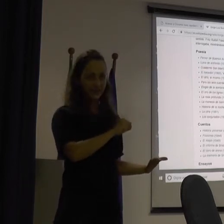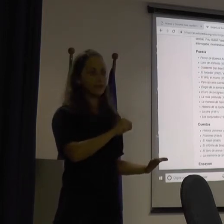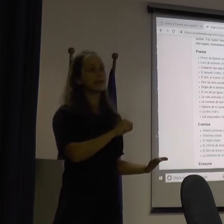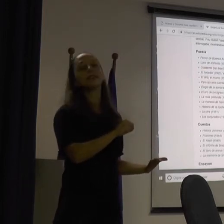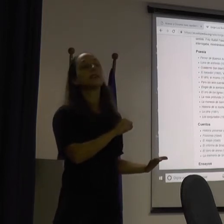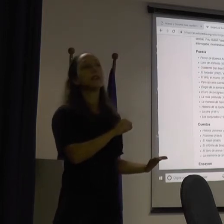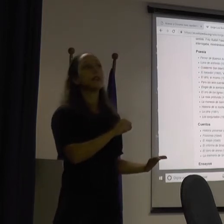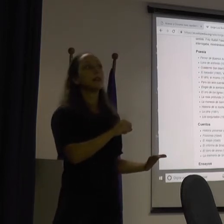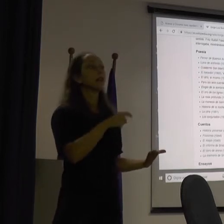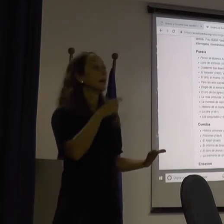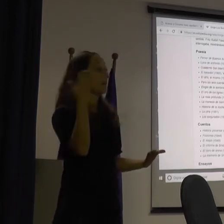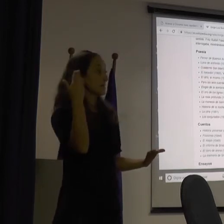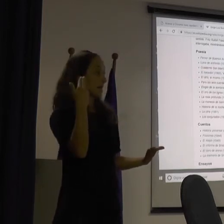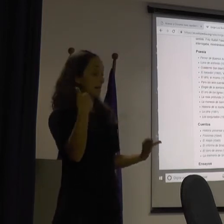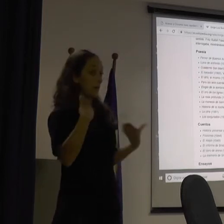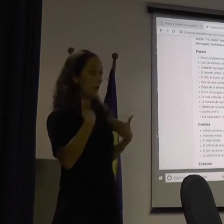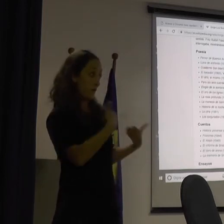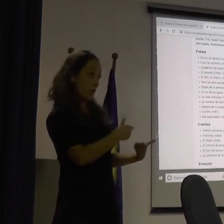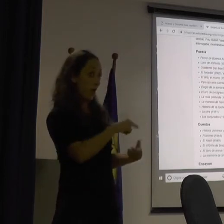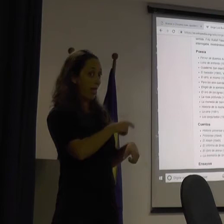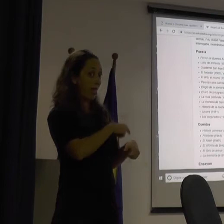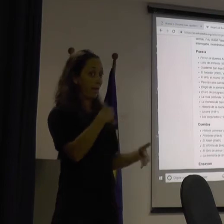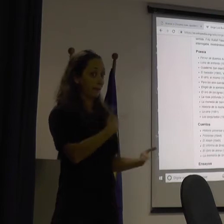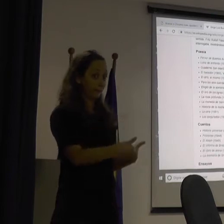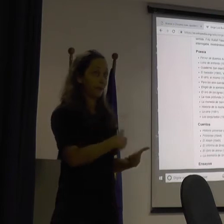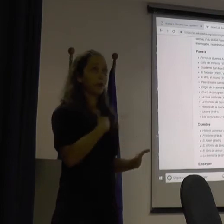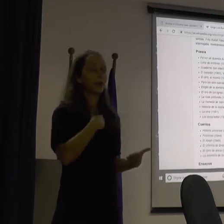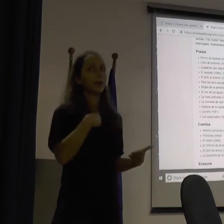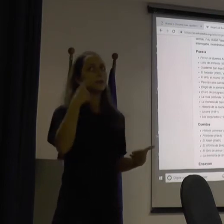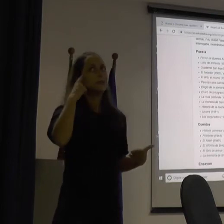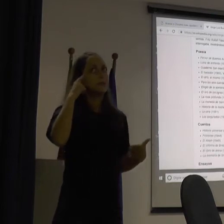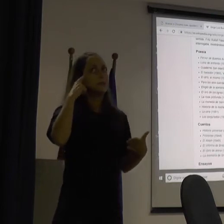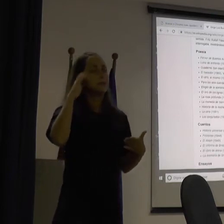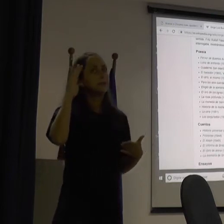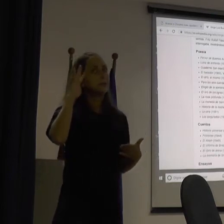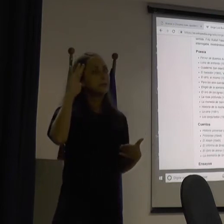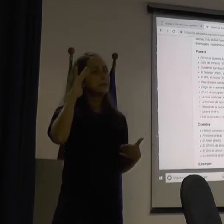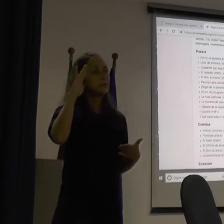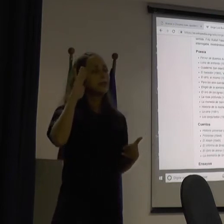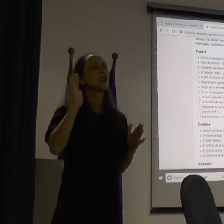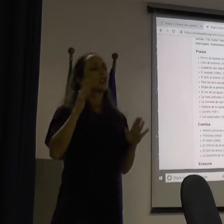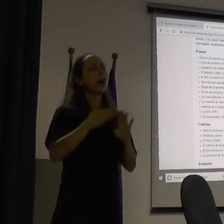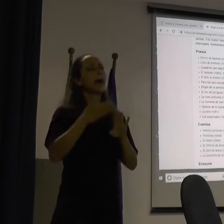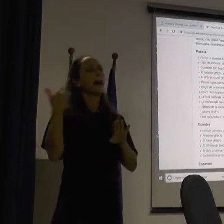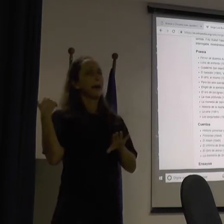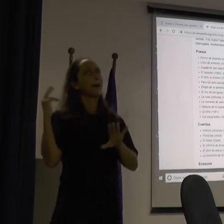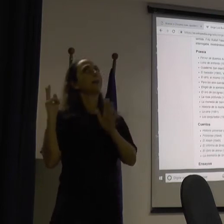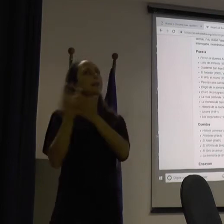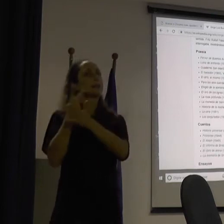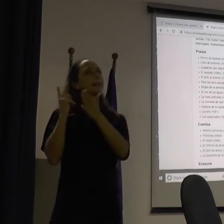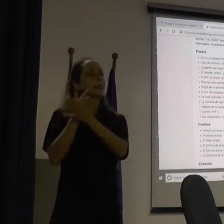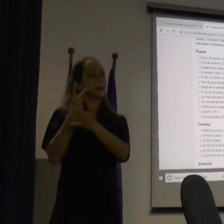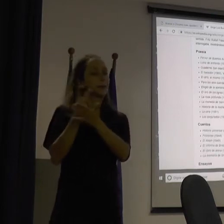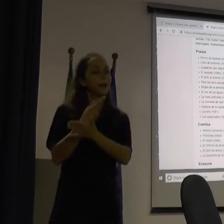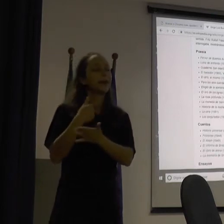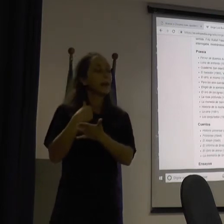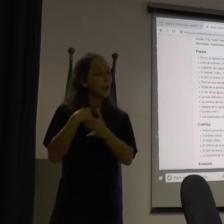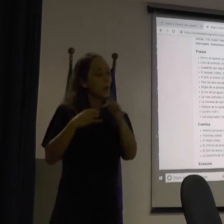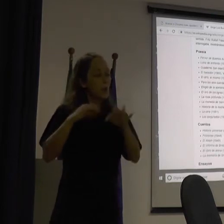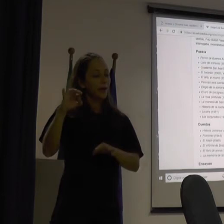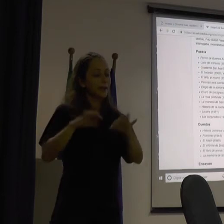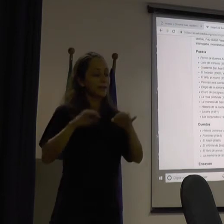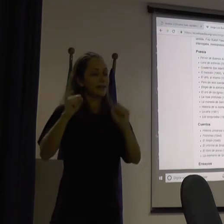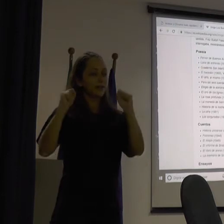quando ele convidou em cima da hora, eu imaginei mais ou menos a situação, que já me aconteceu muitas vezes, né? Já organizei